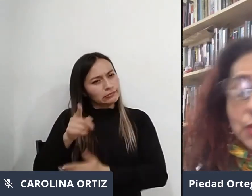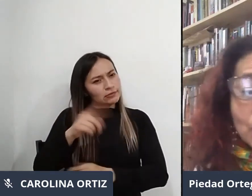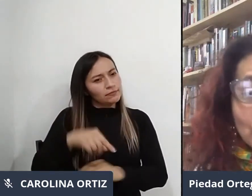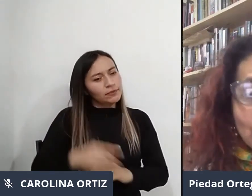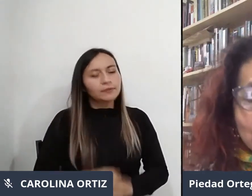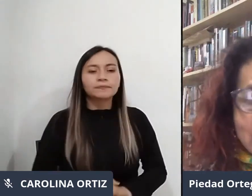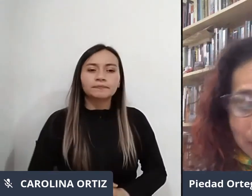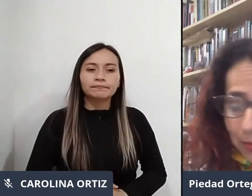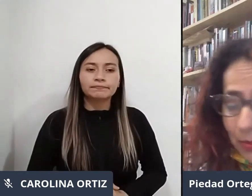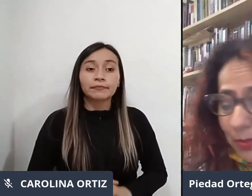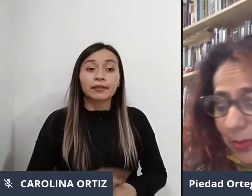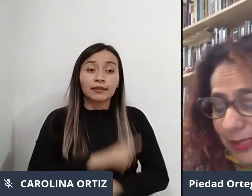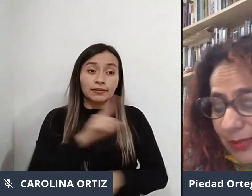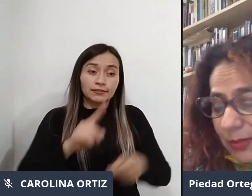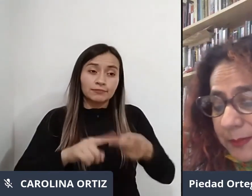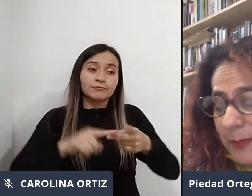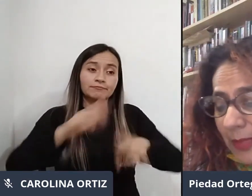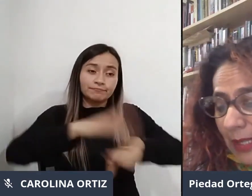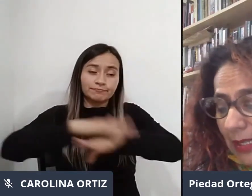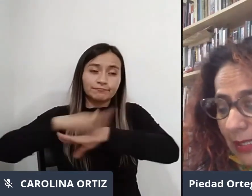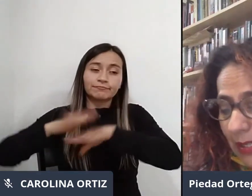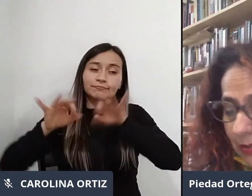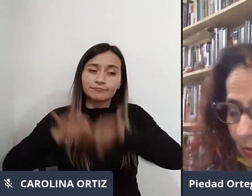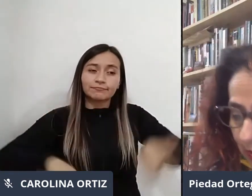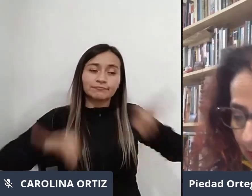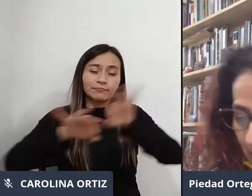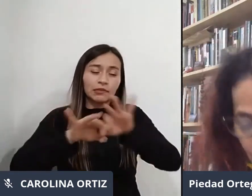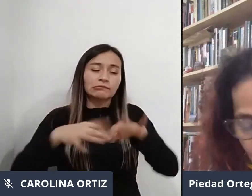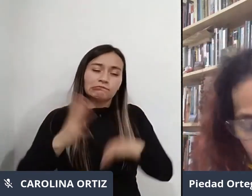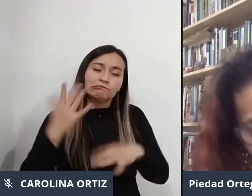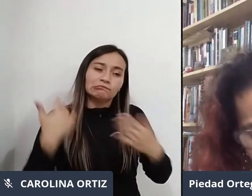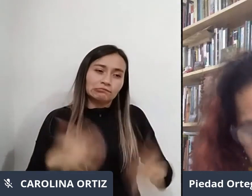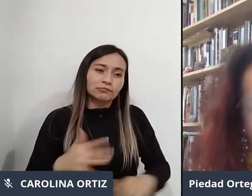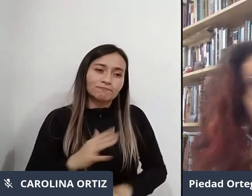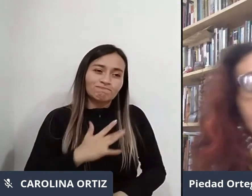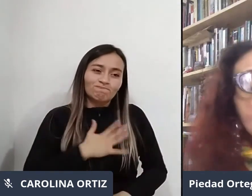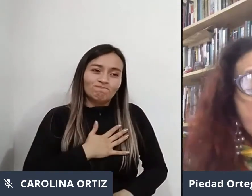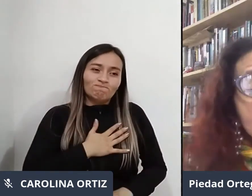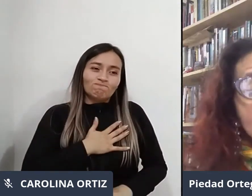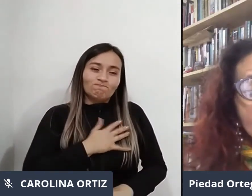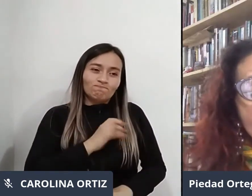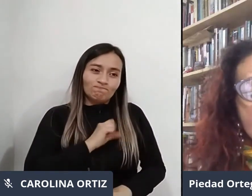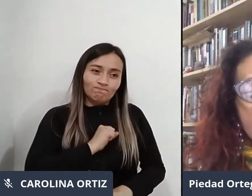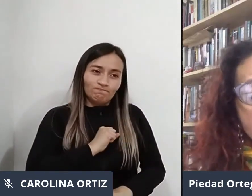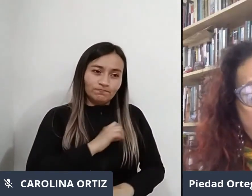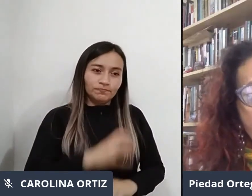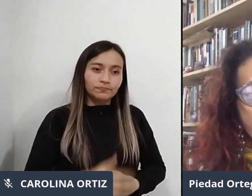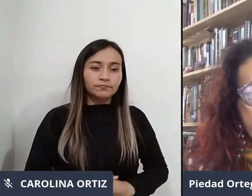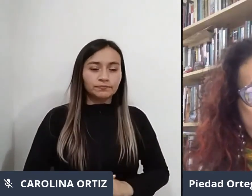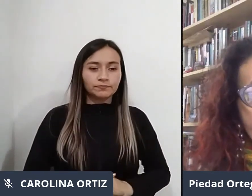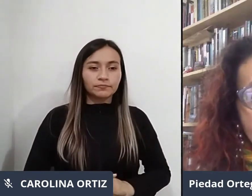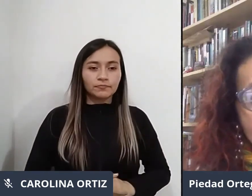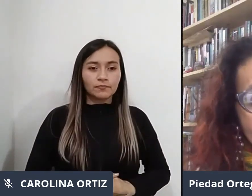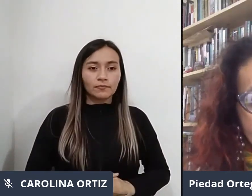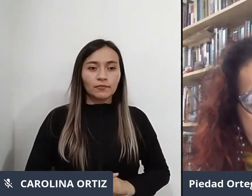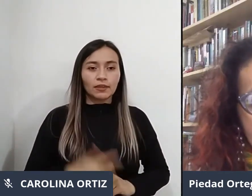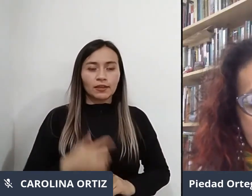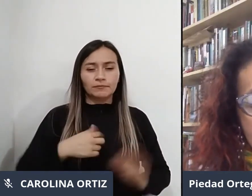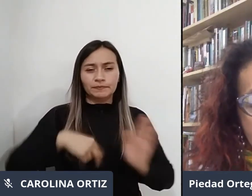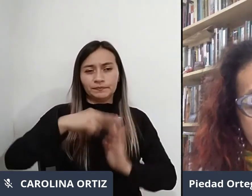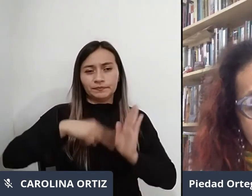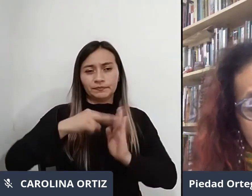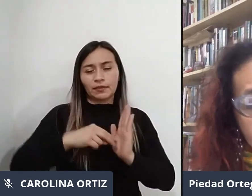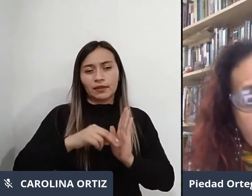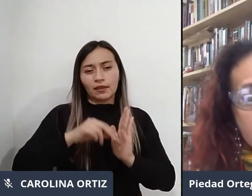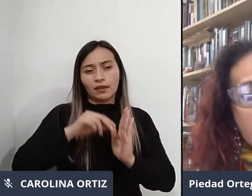es muy dolorosa, por supuesto, y es lo que ya algunos, justamente leyendo a Boaventura de Sousa